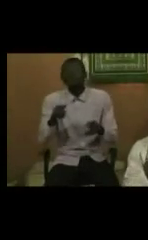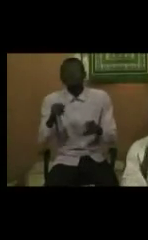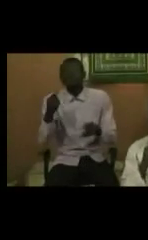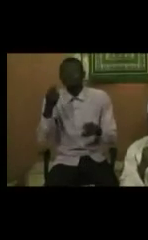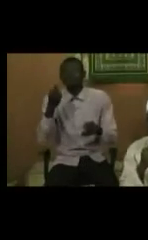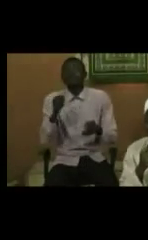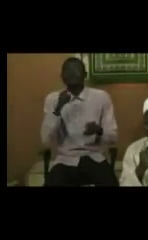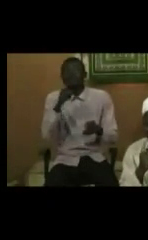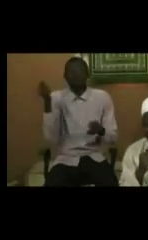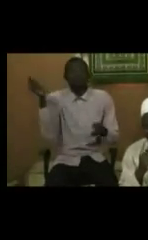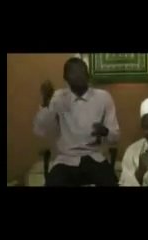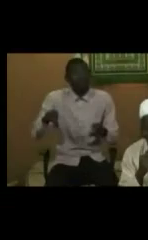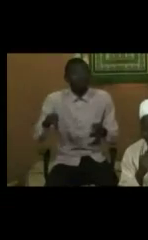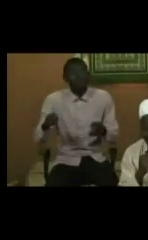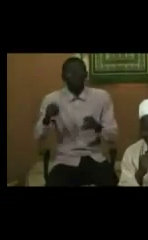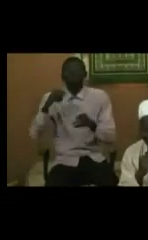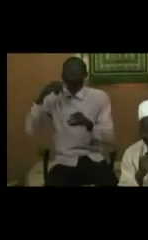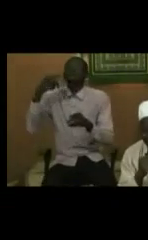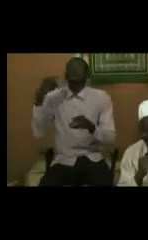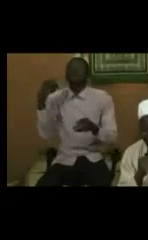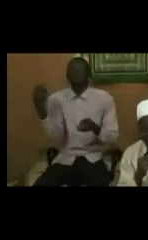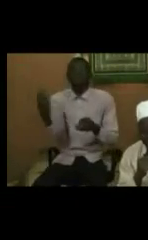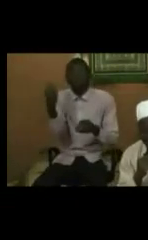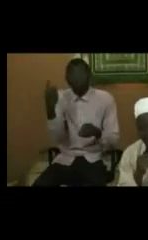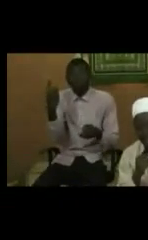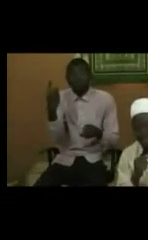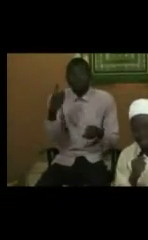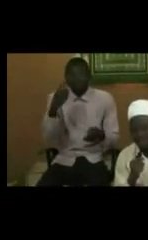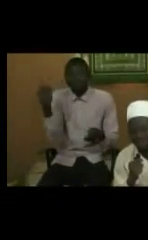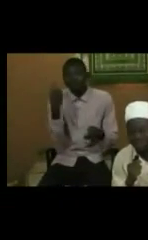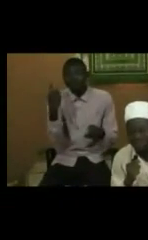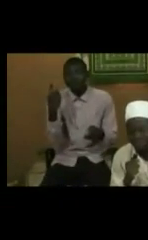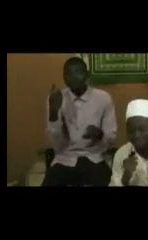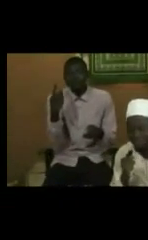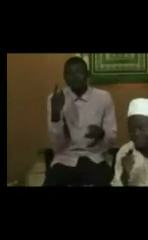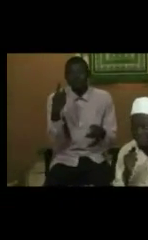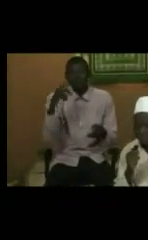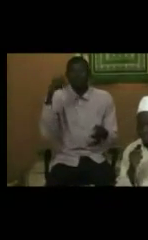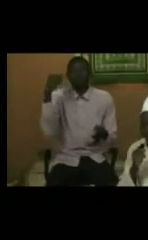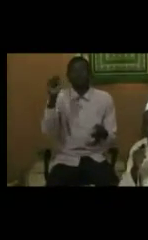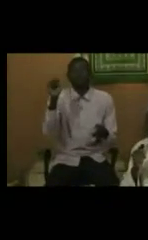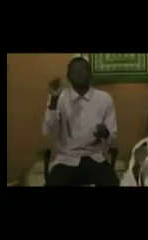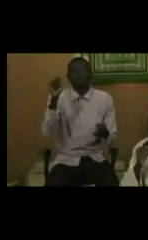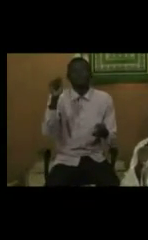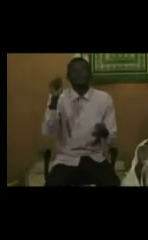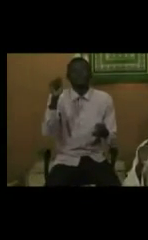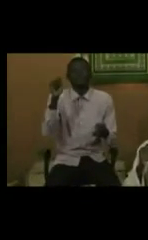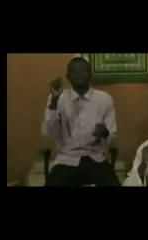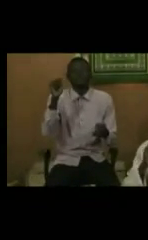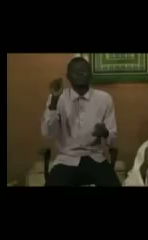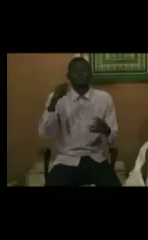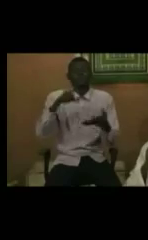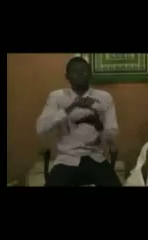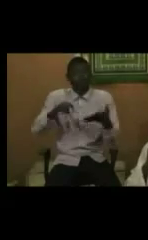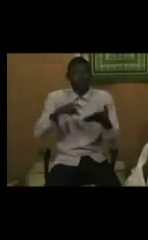owo meta pe lo diku zuri asri and ishai owa ni